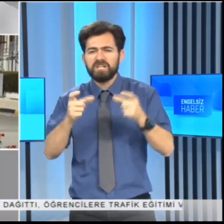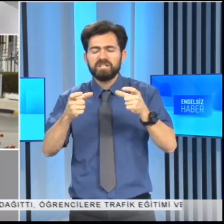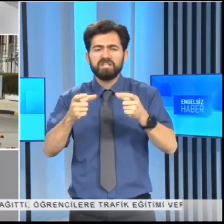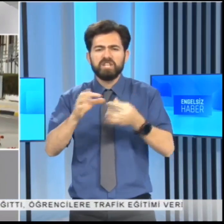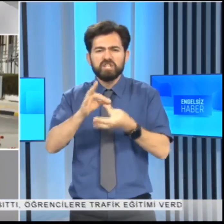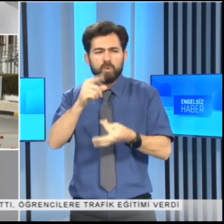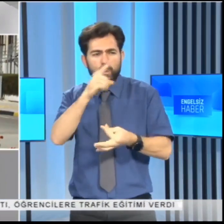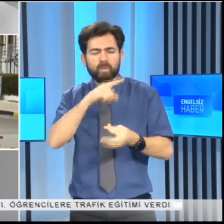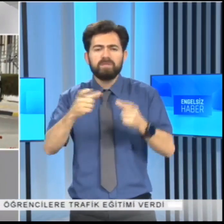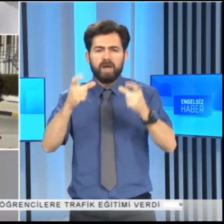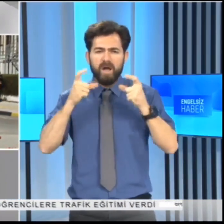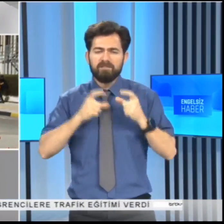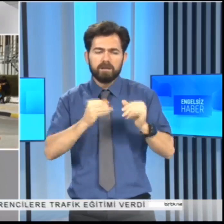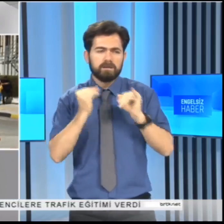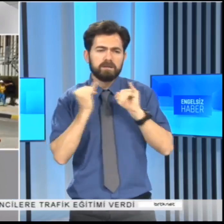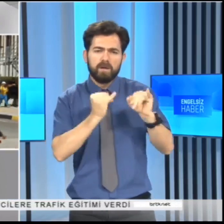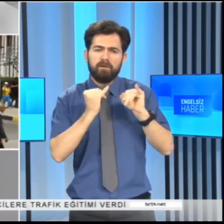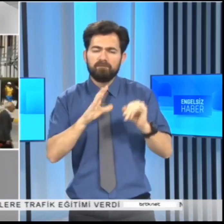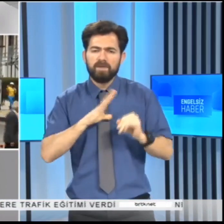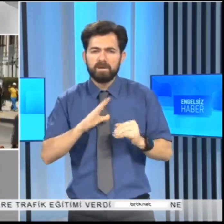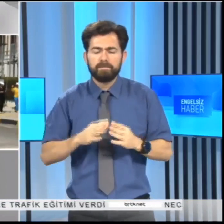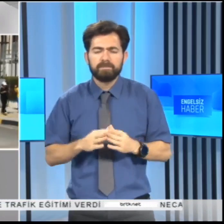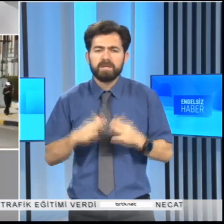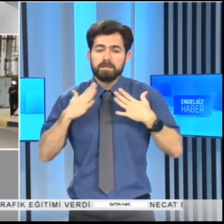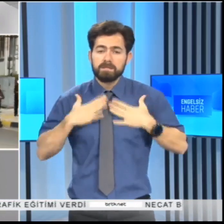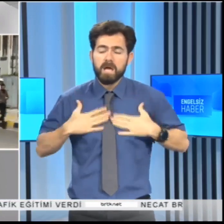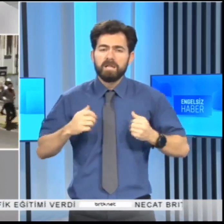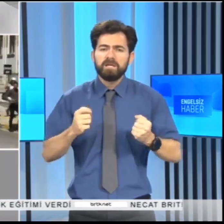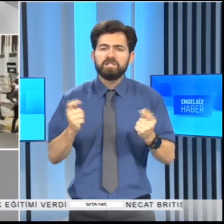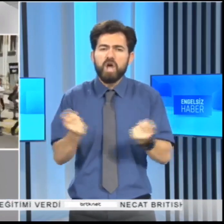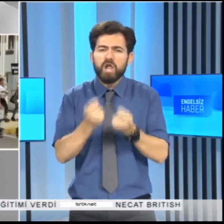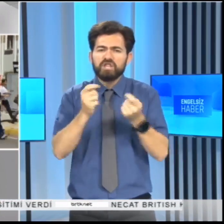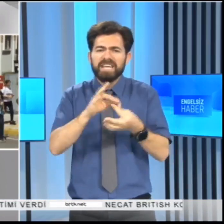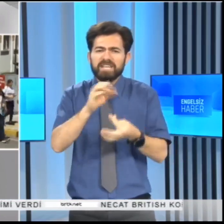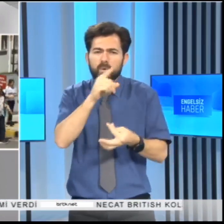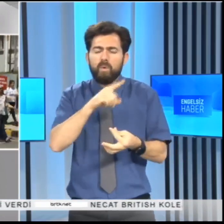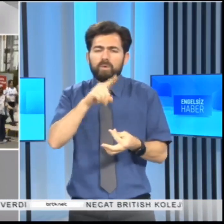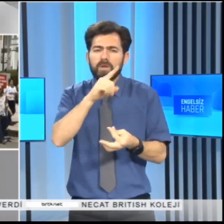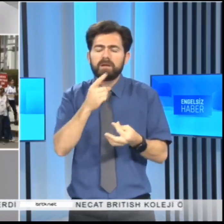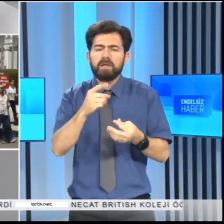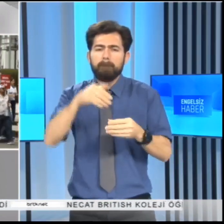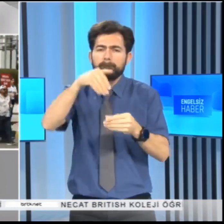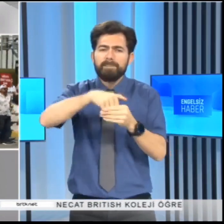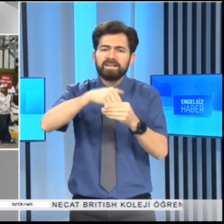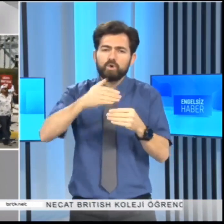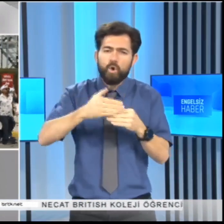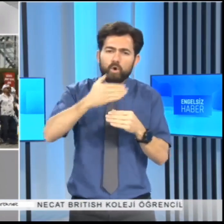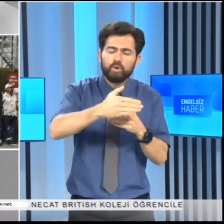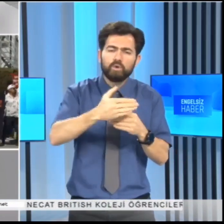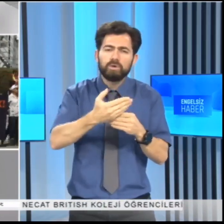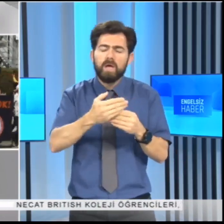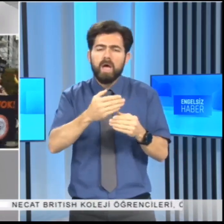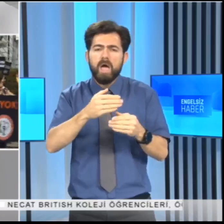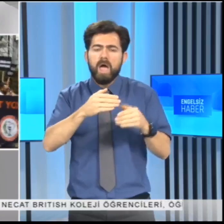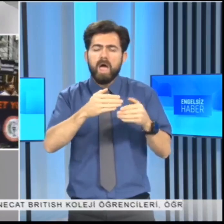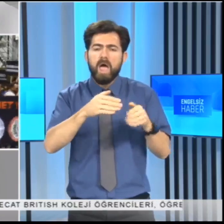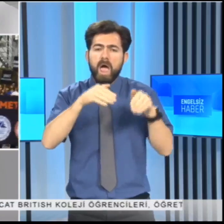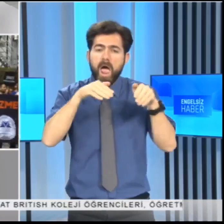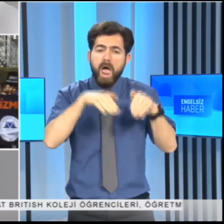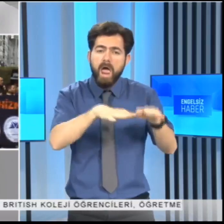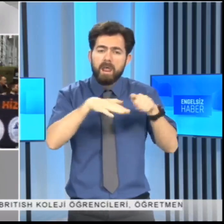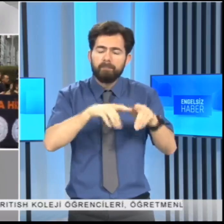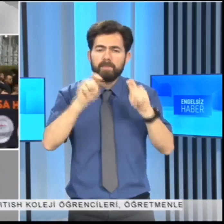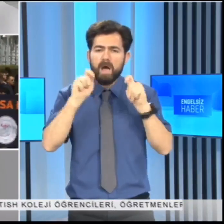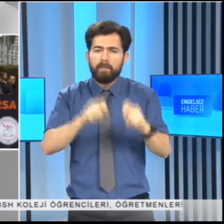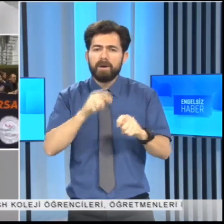geldi. Sağlık çalışanları da meclis önünde protesto eylemi yaparak saldırıyı şiddetle